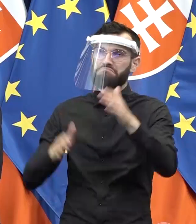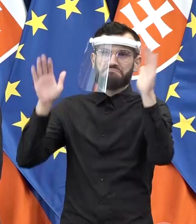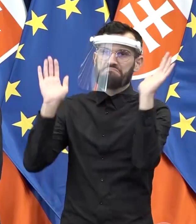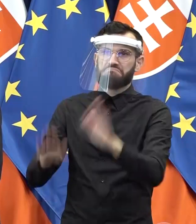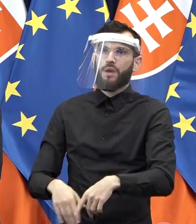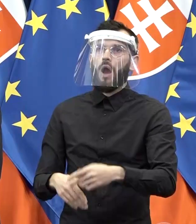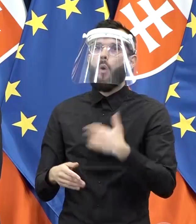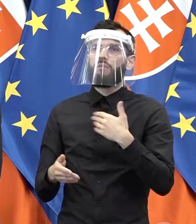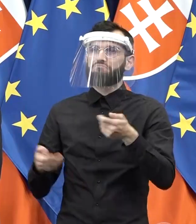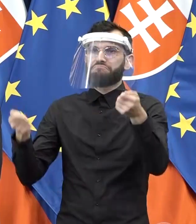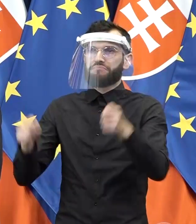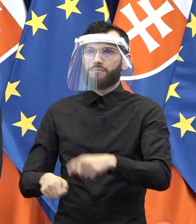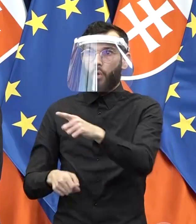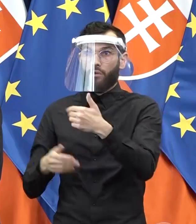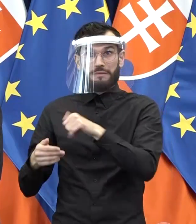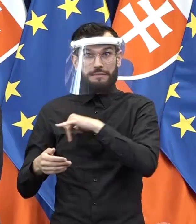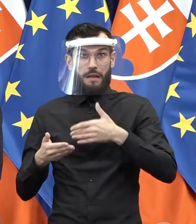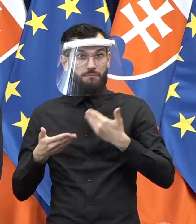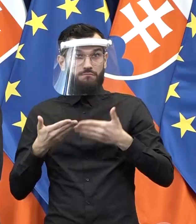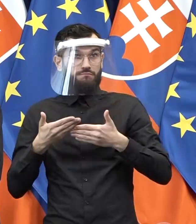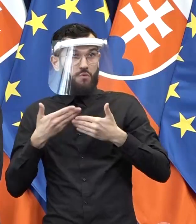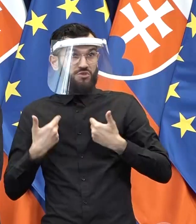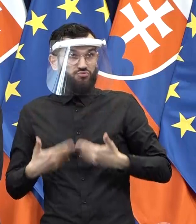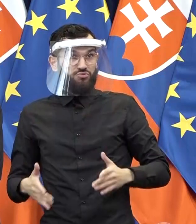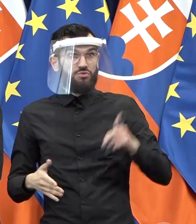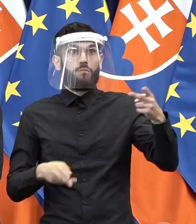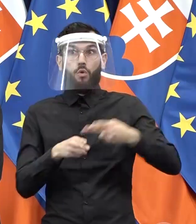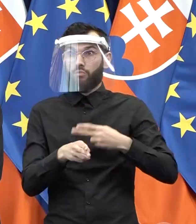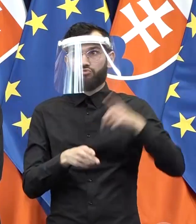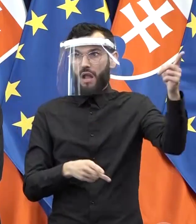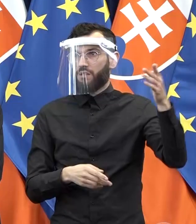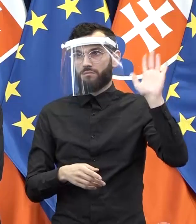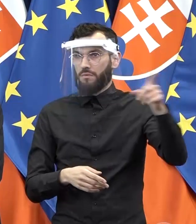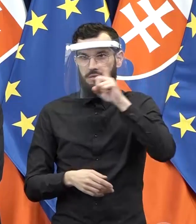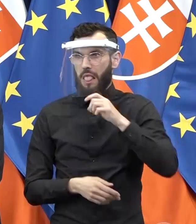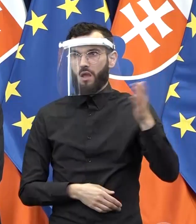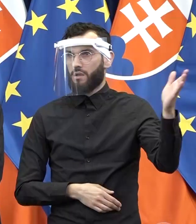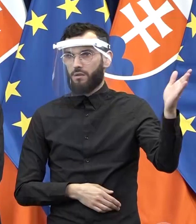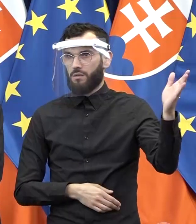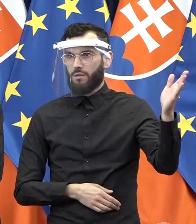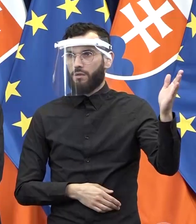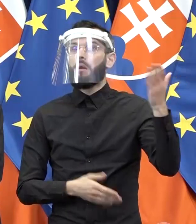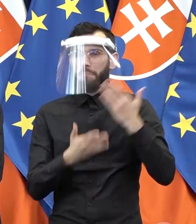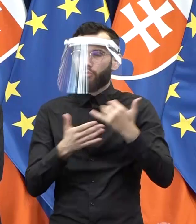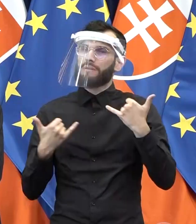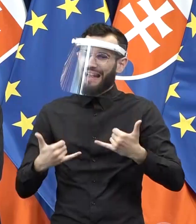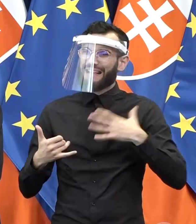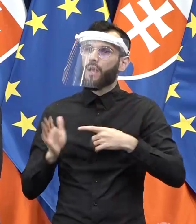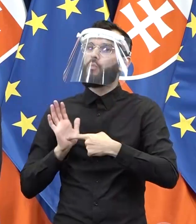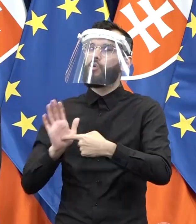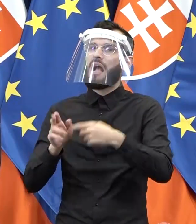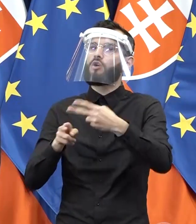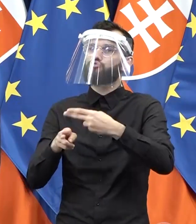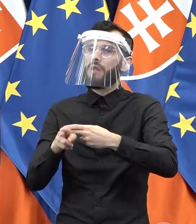ľudí, ktorí si nevedia pomôcť sami, nie je štát. To je zlyhávajúci štát. To je parodia na štát. Čiže my teraz ideme ukázať, že sme štát.